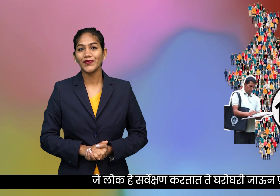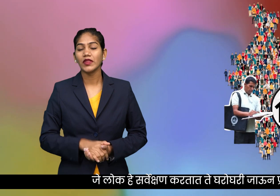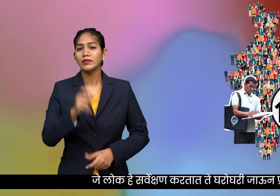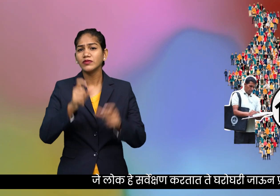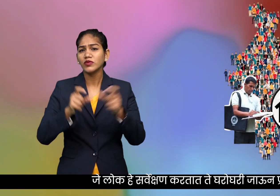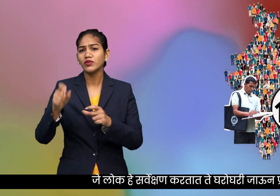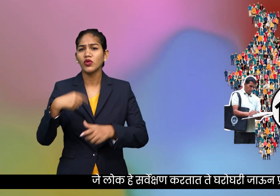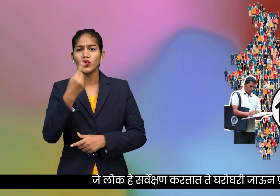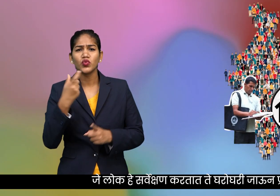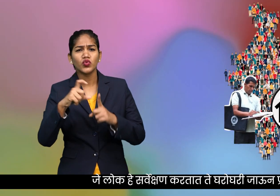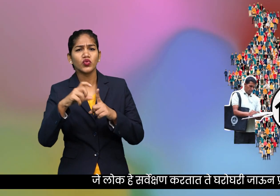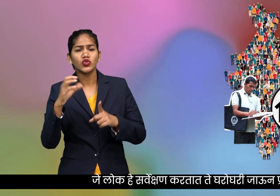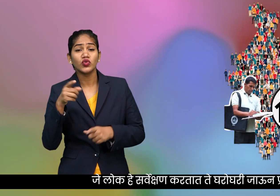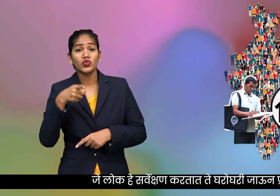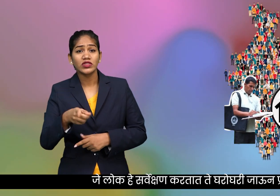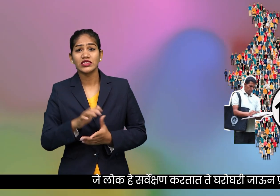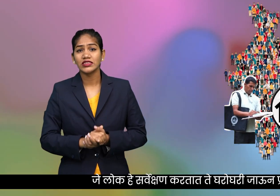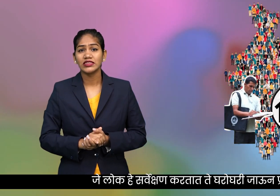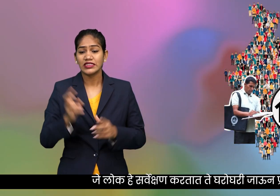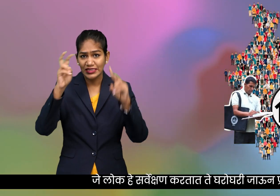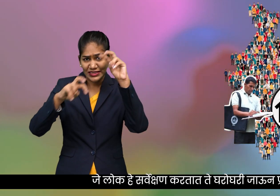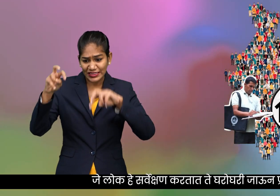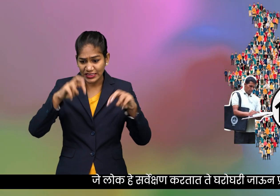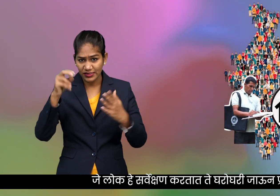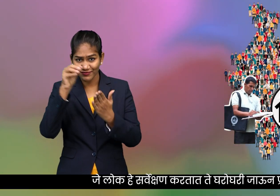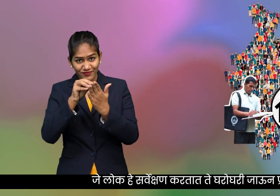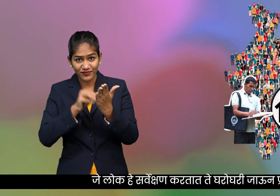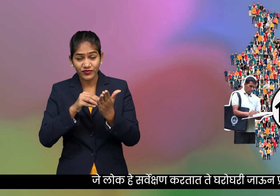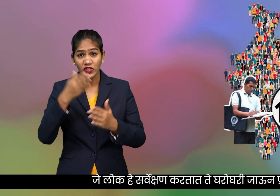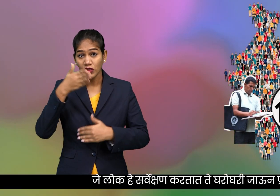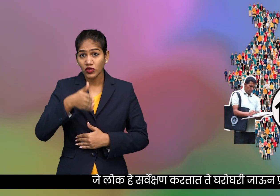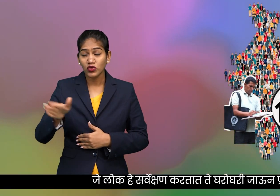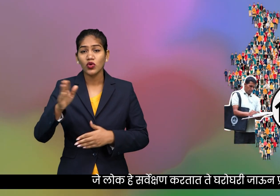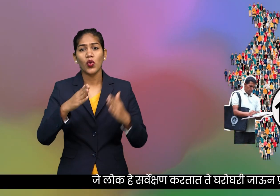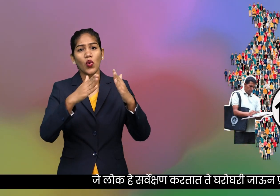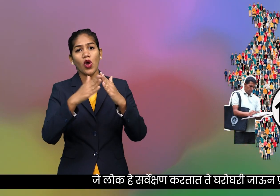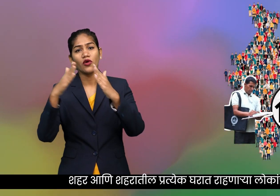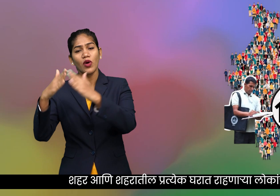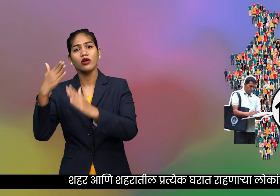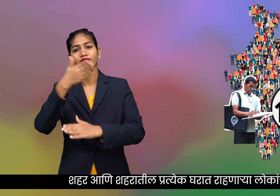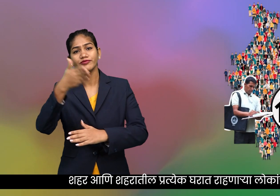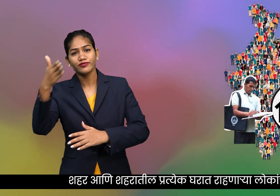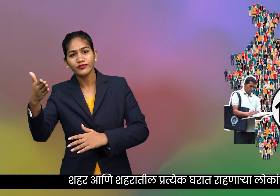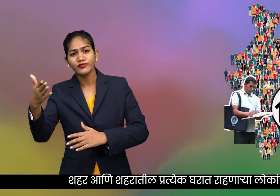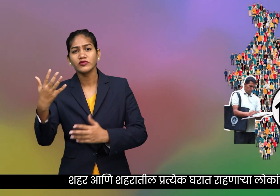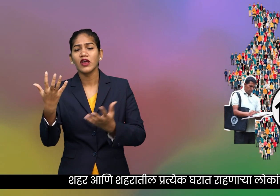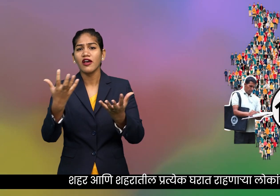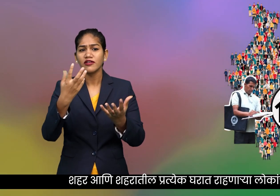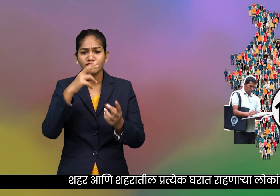जे लोक हे सर्वेक्षण करतात ते घरोघरी जाऊन प्रत्येक गावात, शहरात